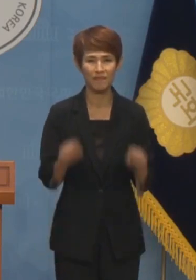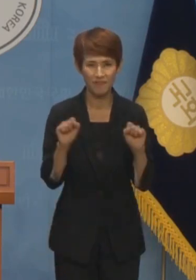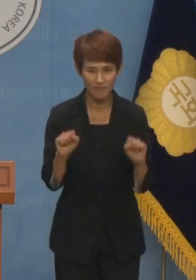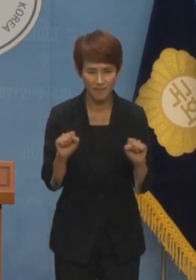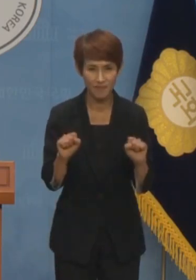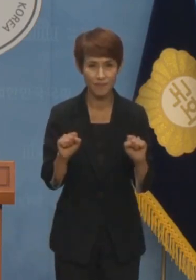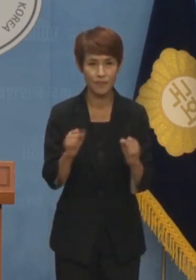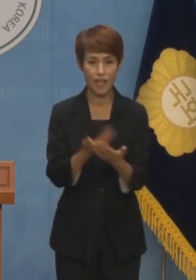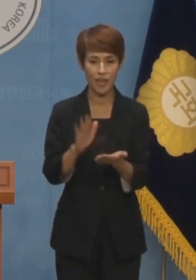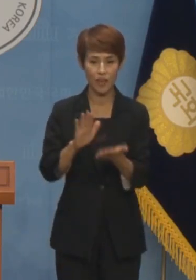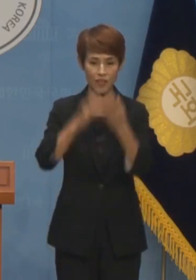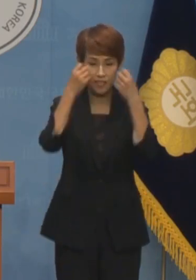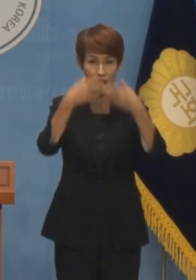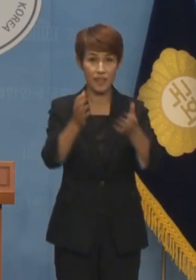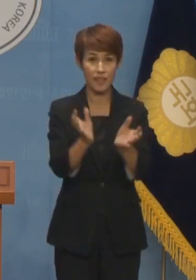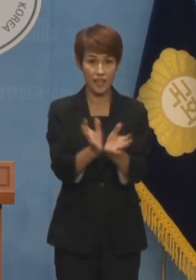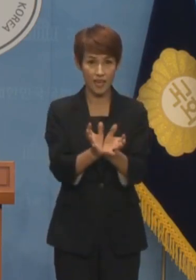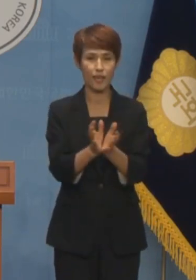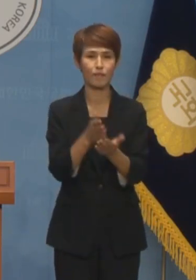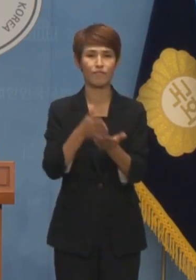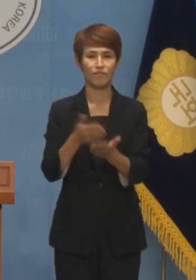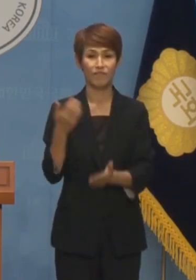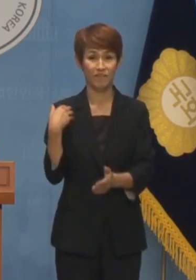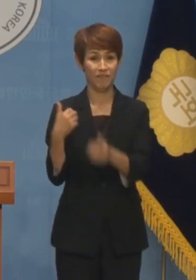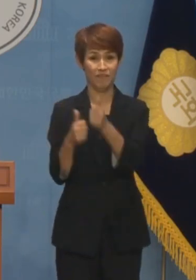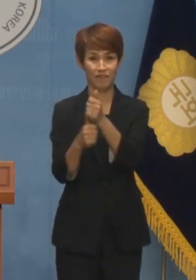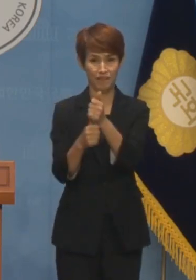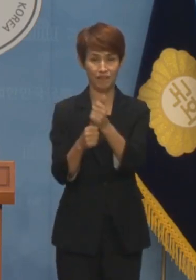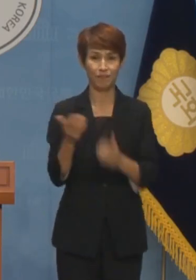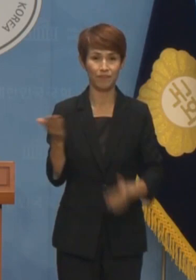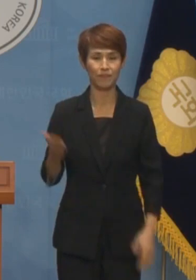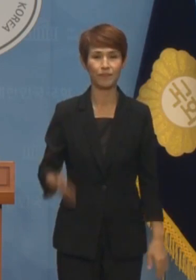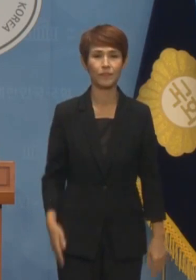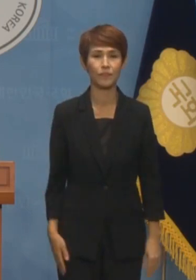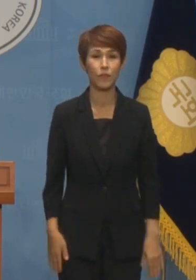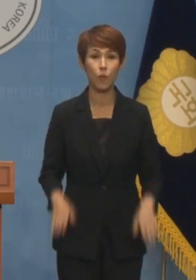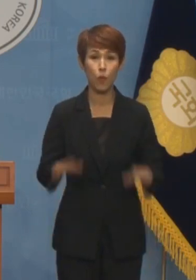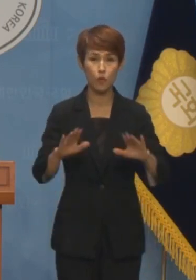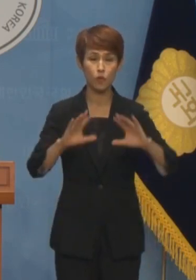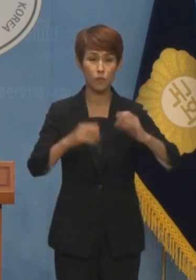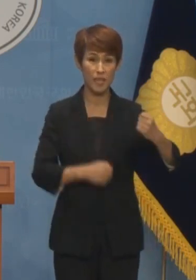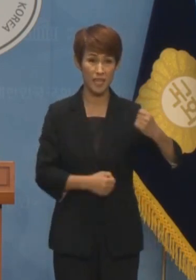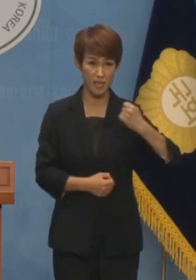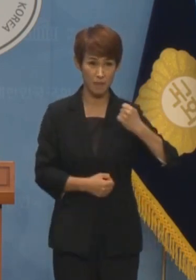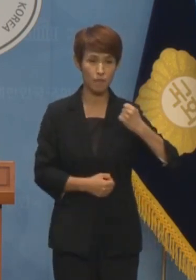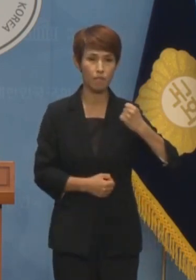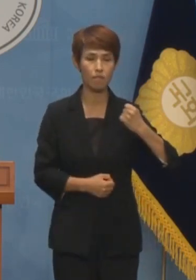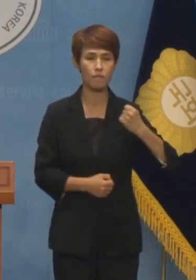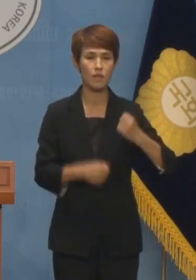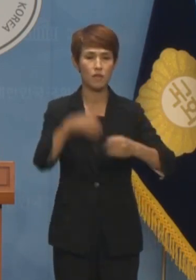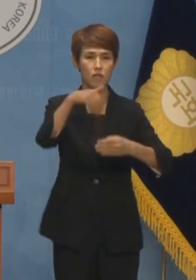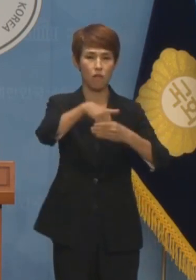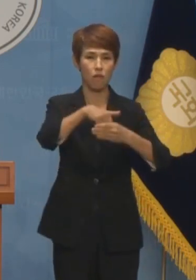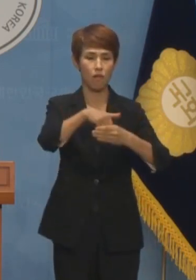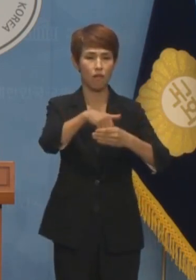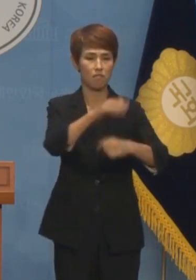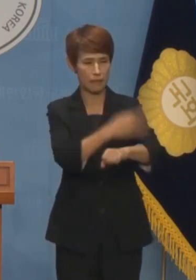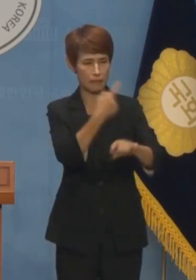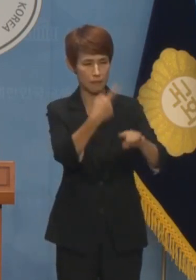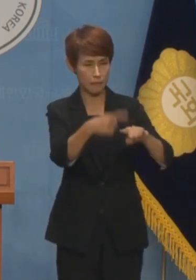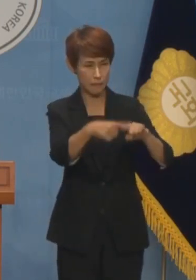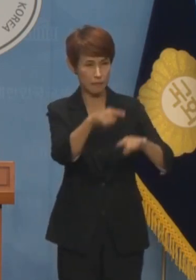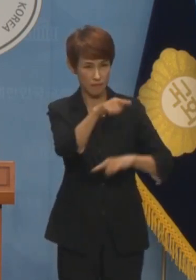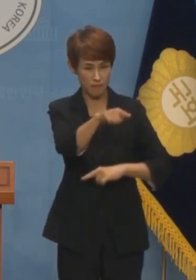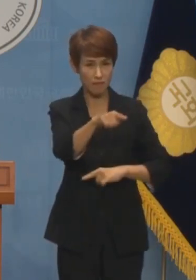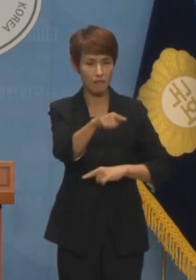안녕하세요. 개혁신당 이유원 부대변인입니다. 오늘은 국민의힘의 총선 백서는 전당대회용 기획